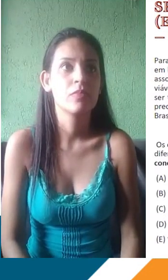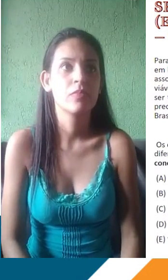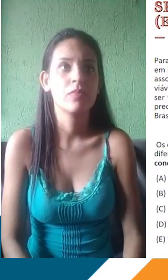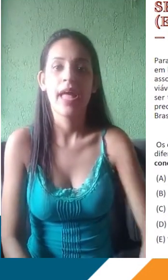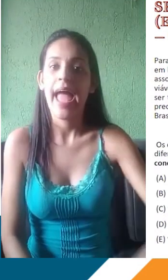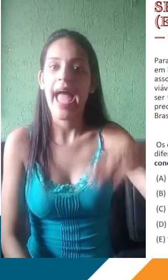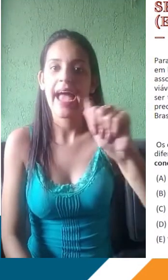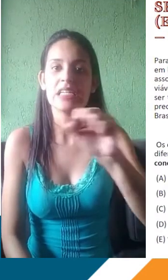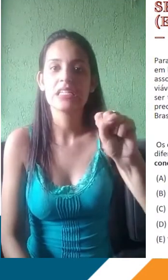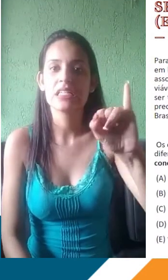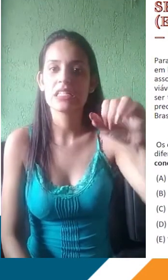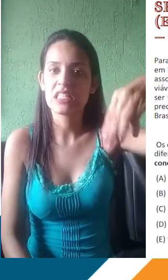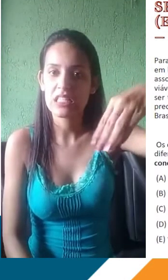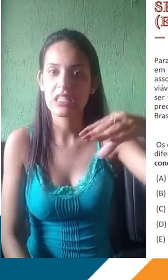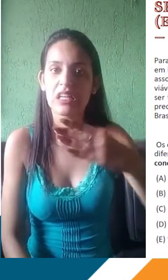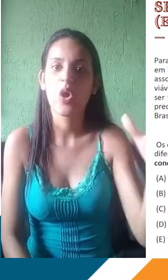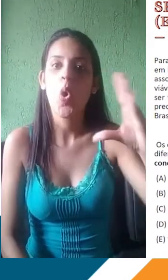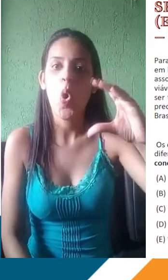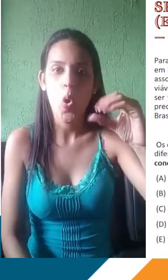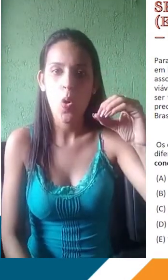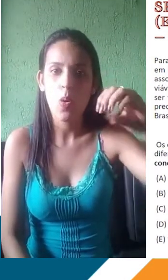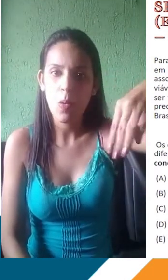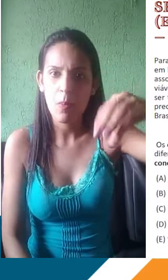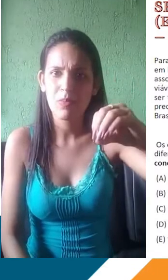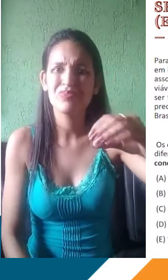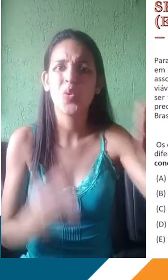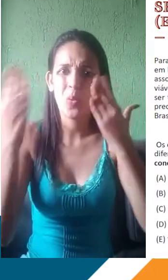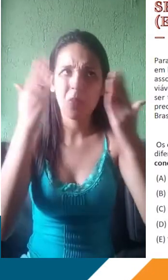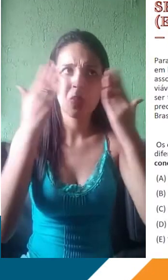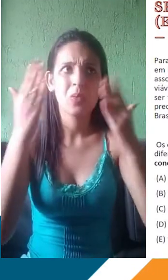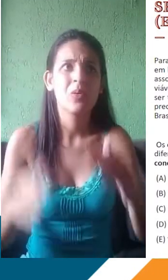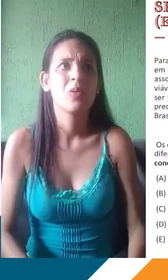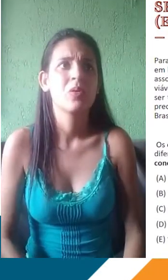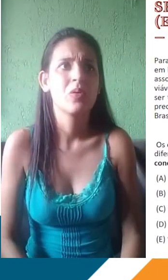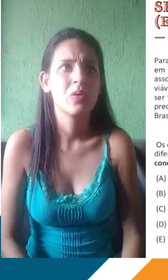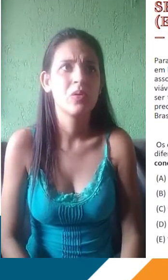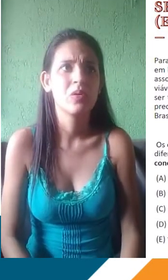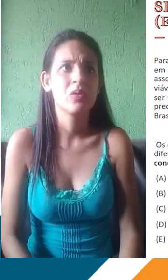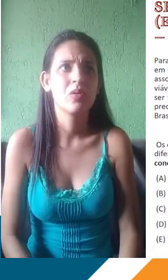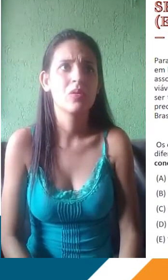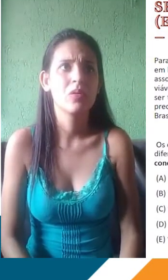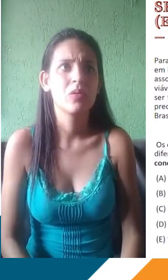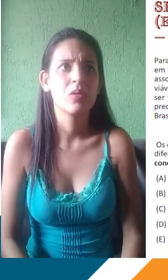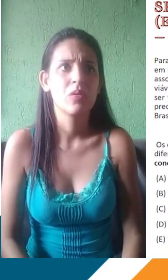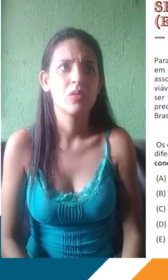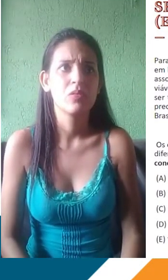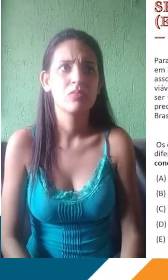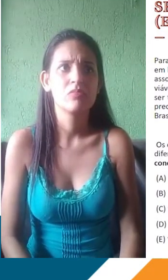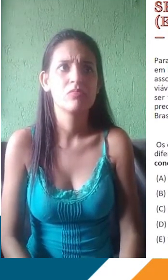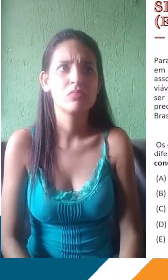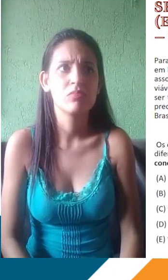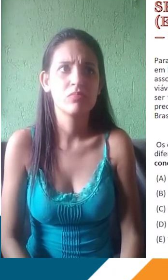de comparação, e a letra D de condição com contanto, deixando assim a questão E com o